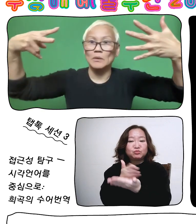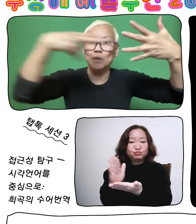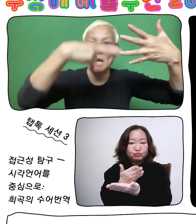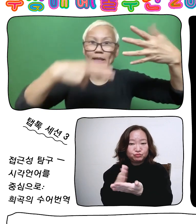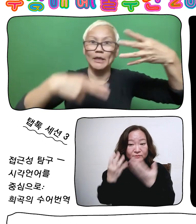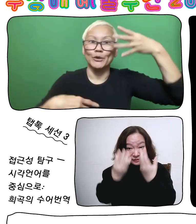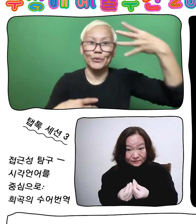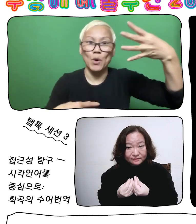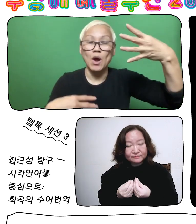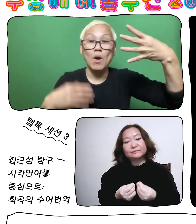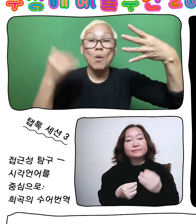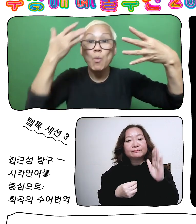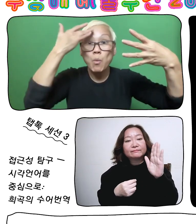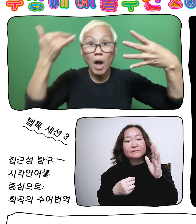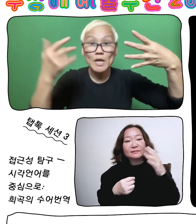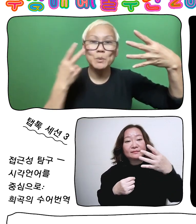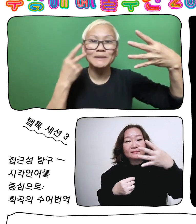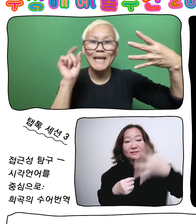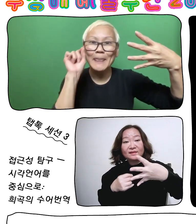방법을 알려드리겠습니다.